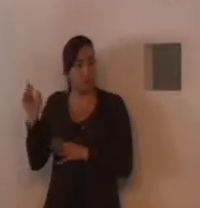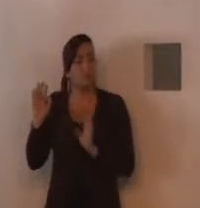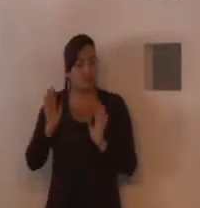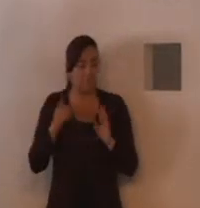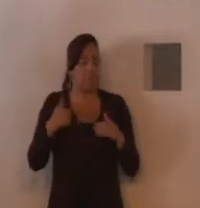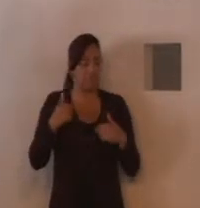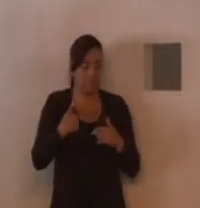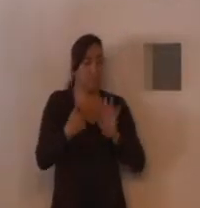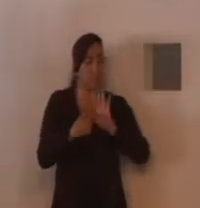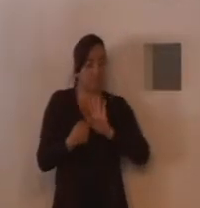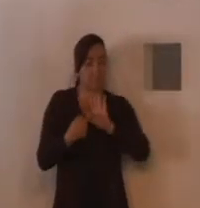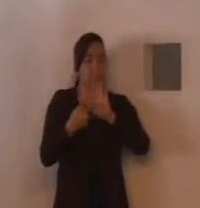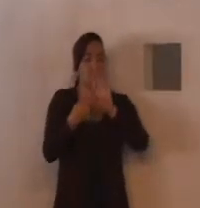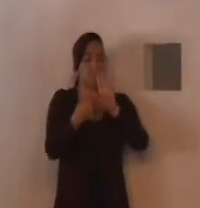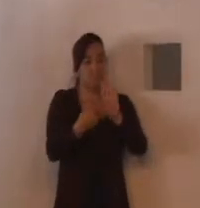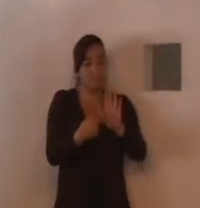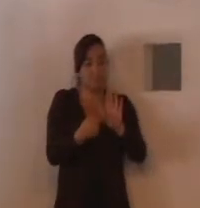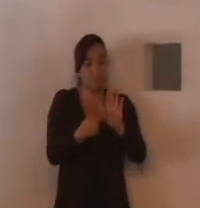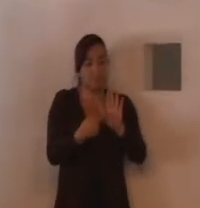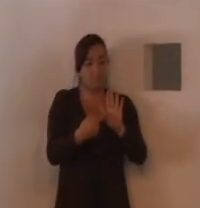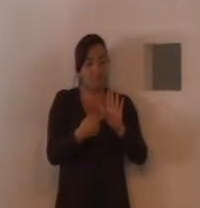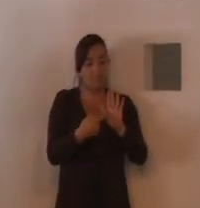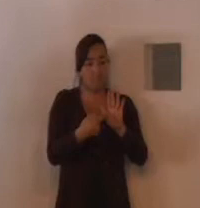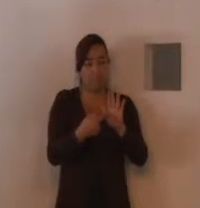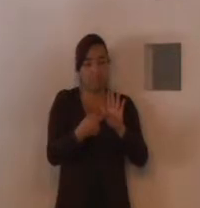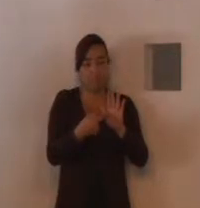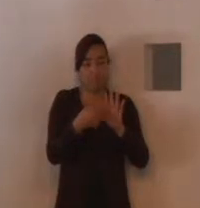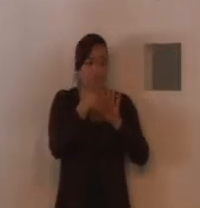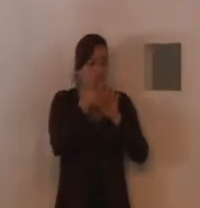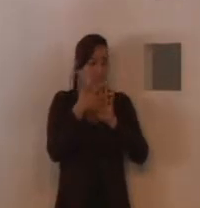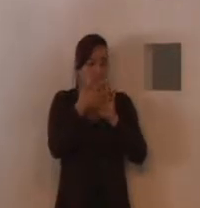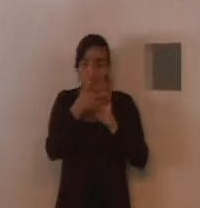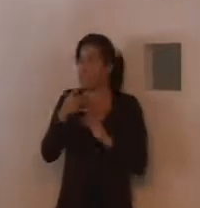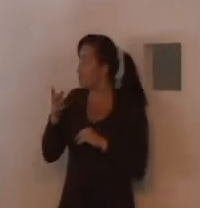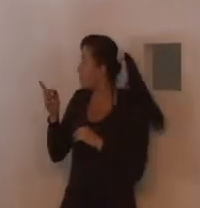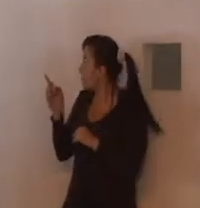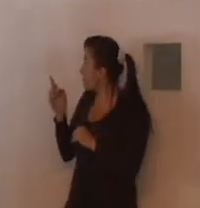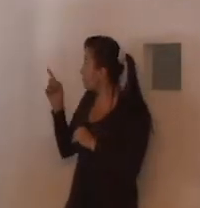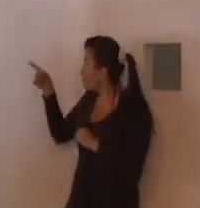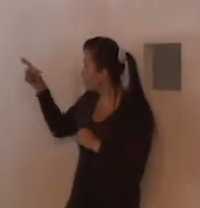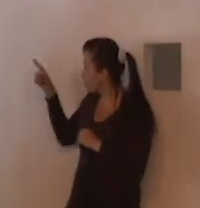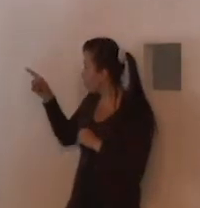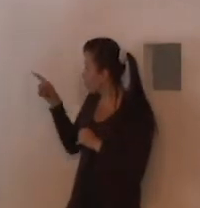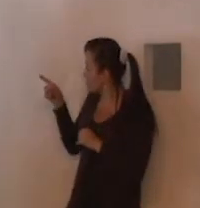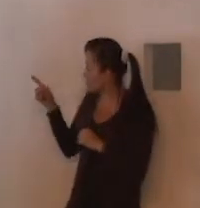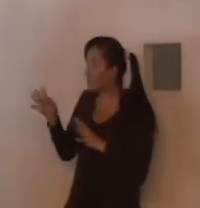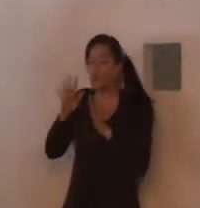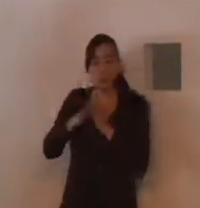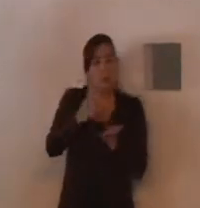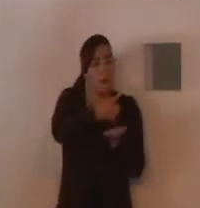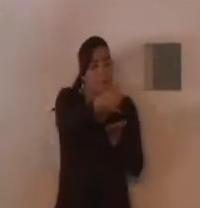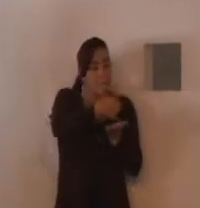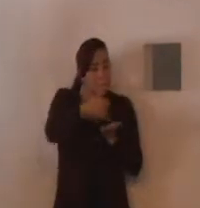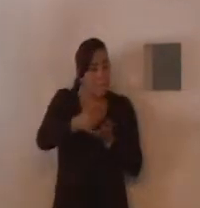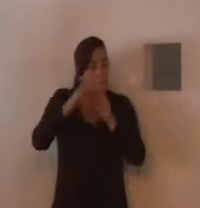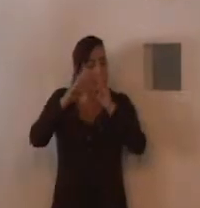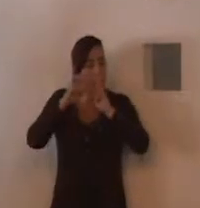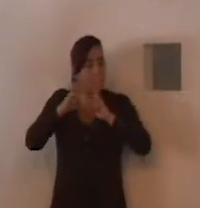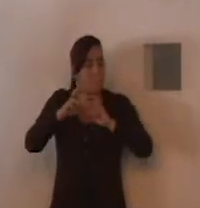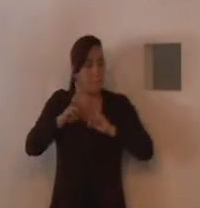Entonces, enseguida les voy a mostrar una tabla que nos da cuenta de las líneas de